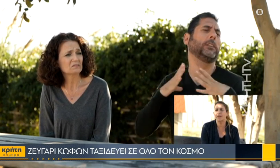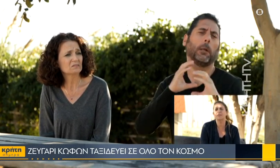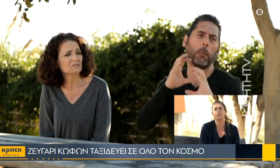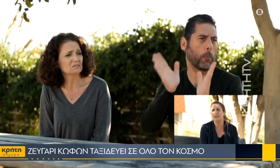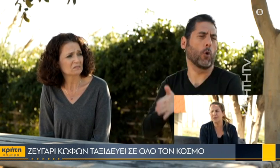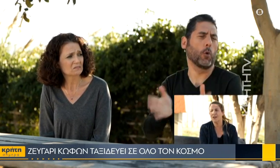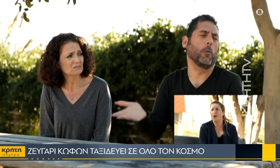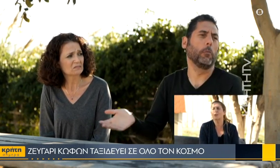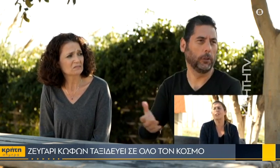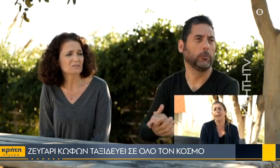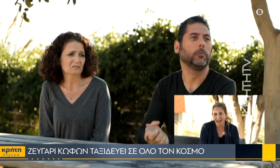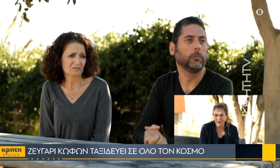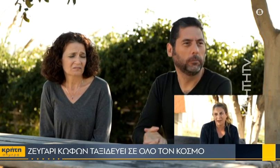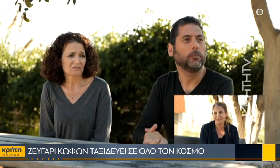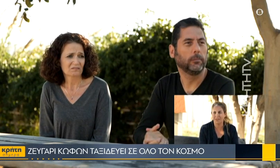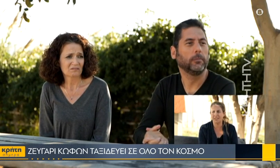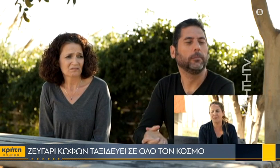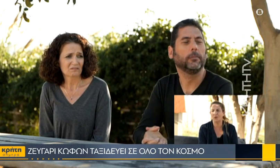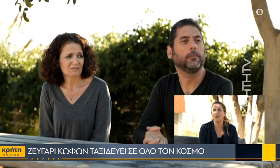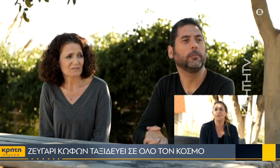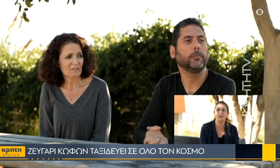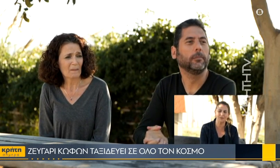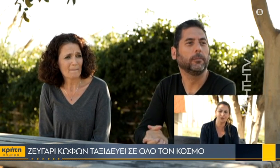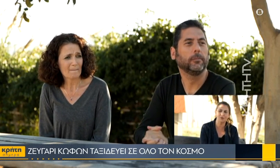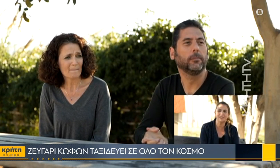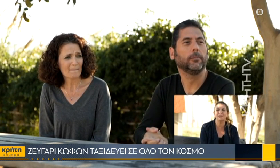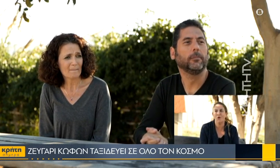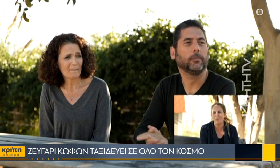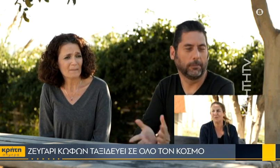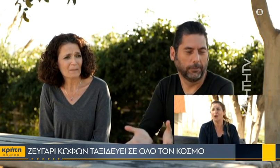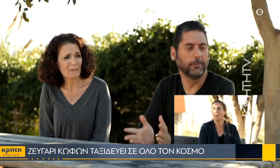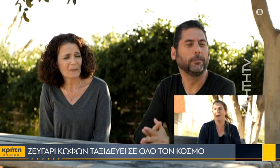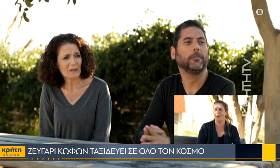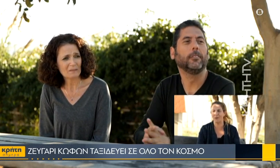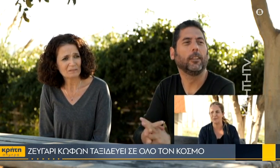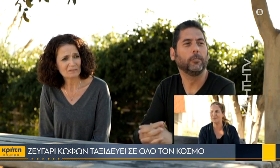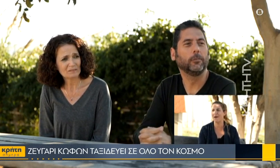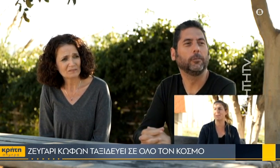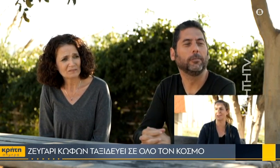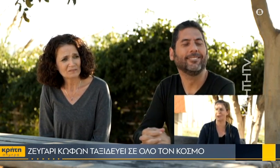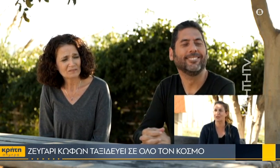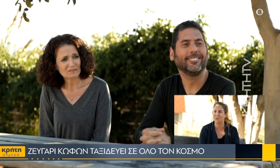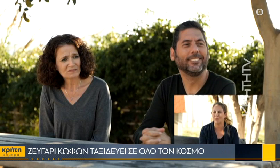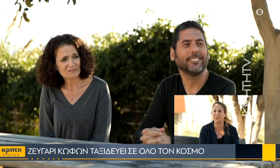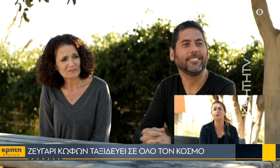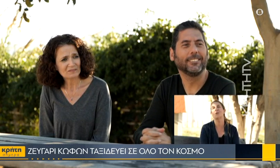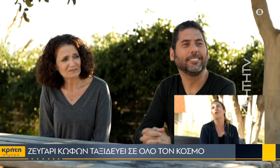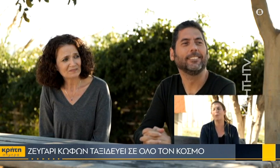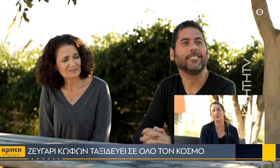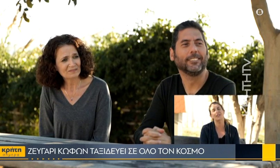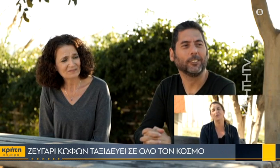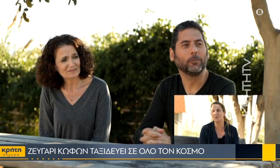εκεί και πέρα μην ξεχνάμε ότι εάν υπάρχει διάθεση για επικοινωνία, μπορείς να επικοινωνήσεις με όλους, με λίγο παντομήμα, με τη γλώσσα του